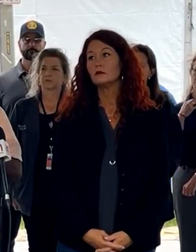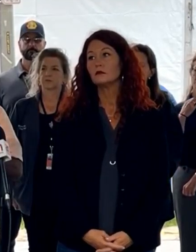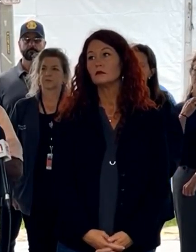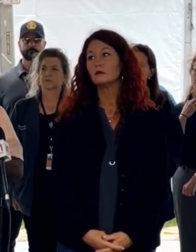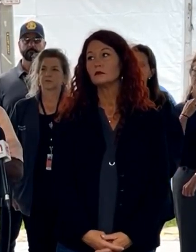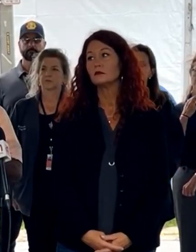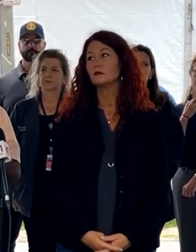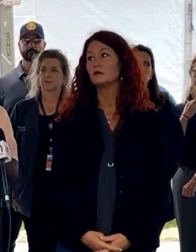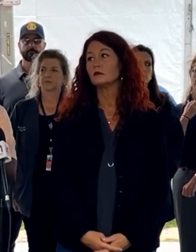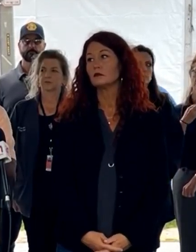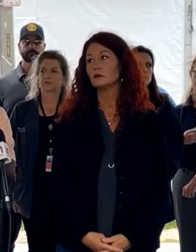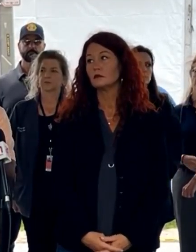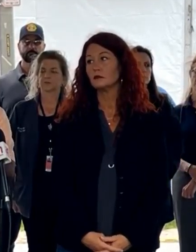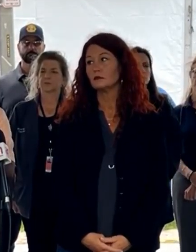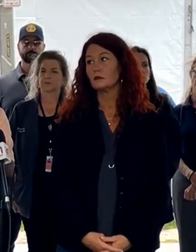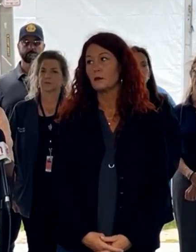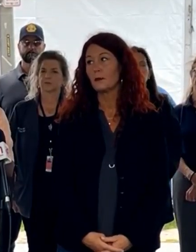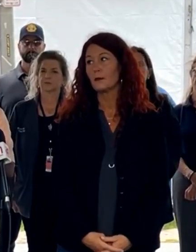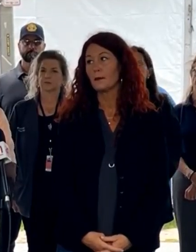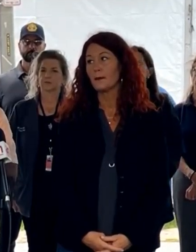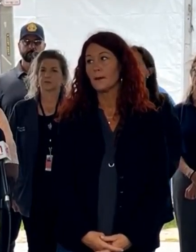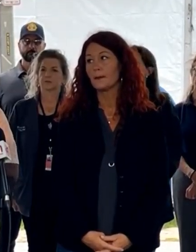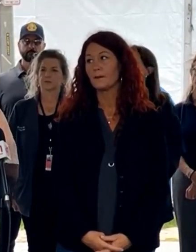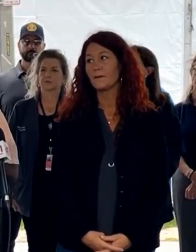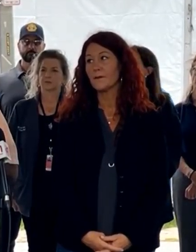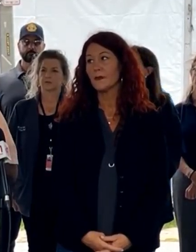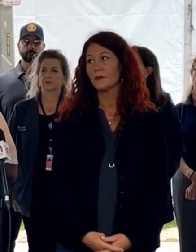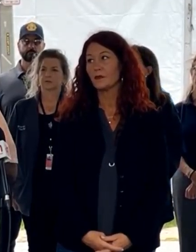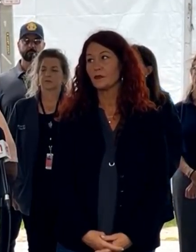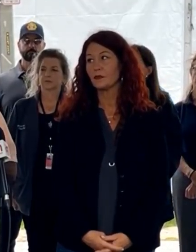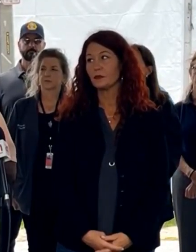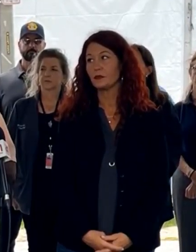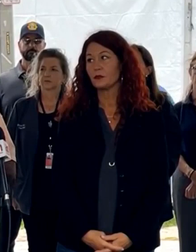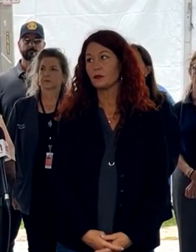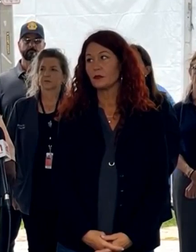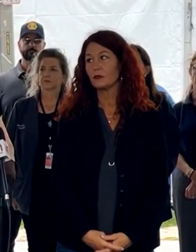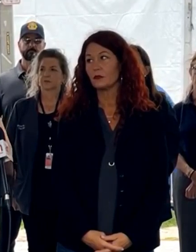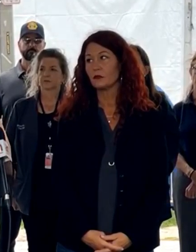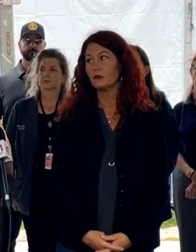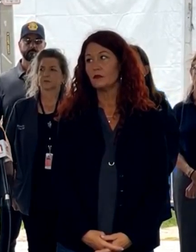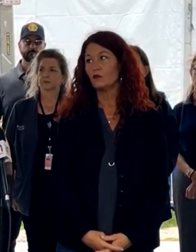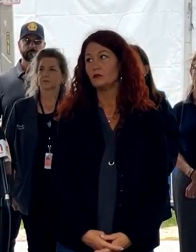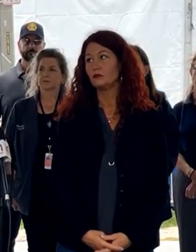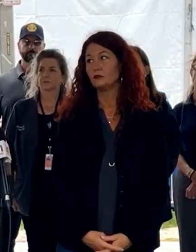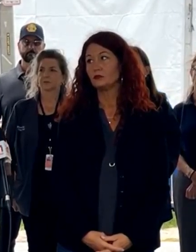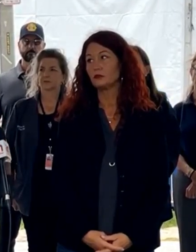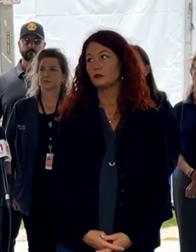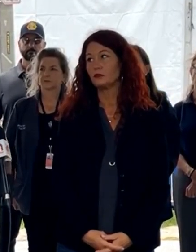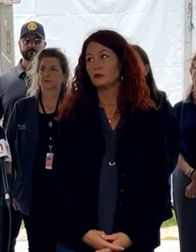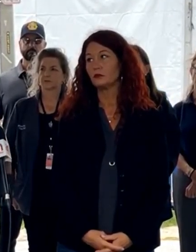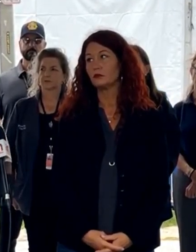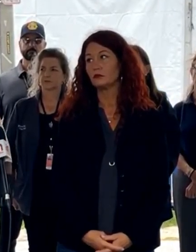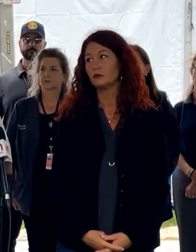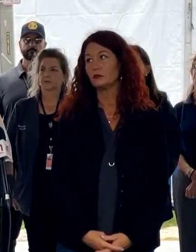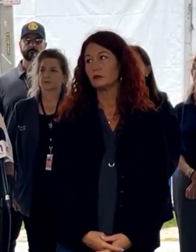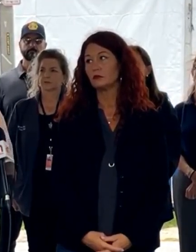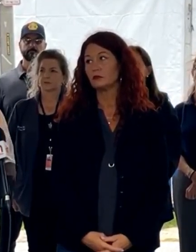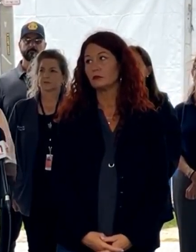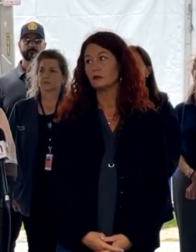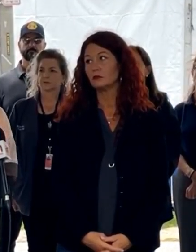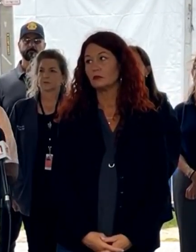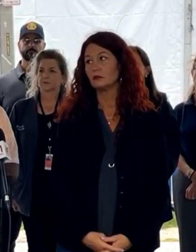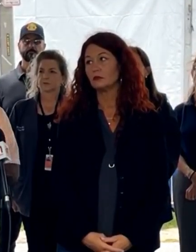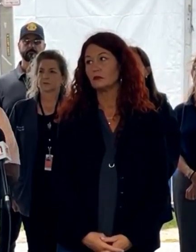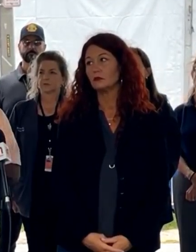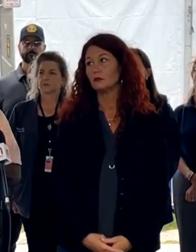mai, les nuits là, a porté en pile la pluie avec en pile vent. Donc il est nécessaire pour tout le monde de faire attention pour être capable de protéger tête.